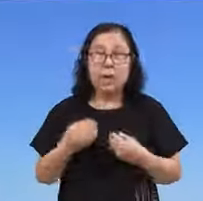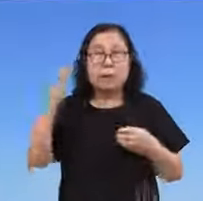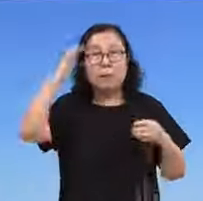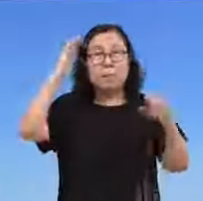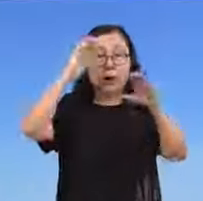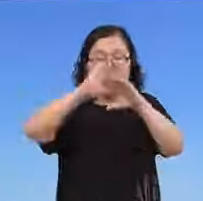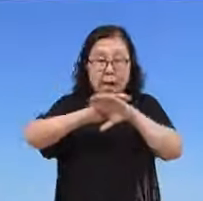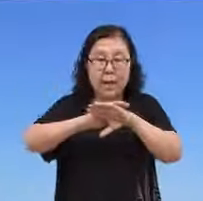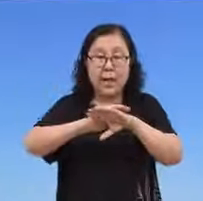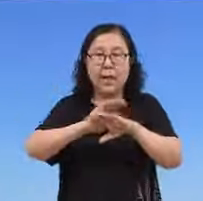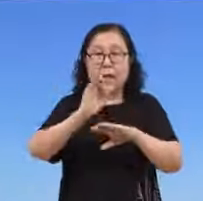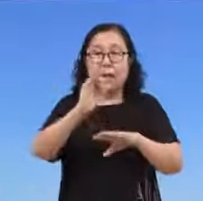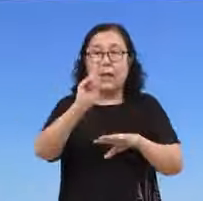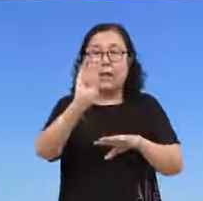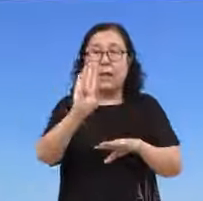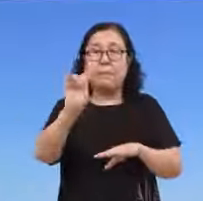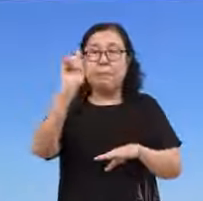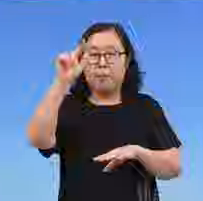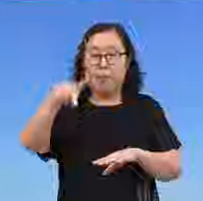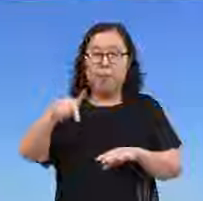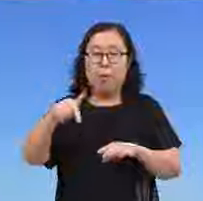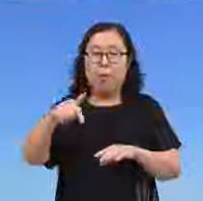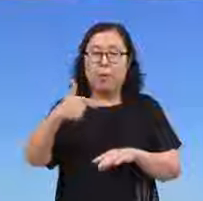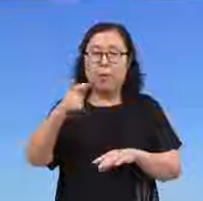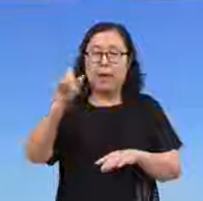야복나루에서 여호와 하나님을 만났다.